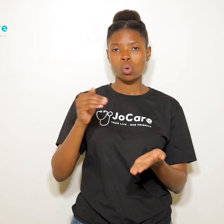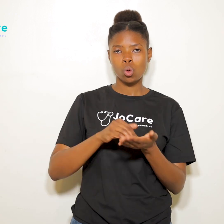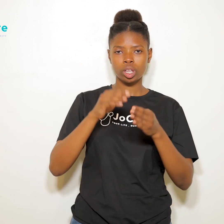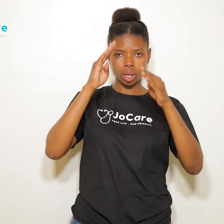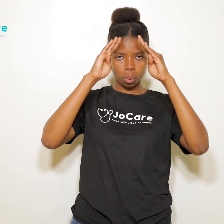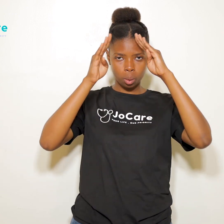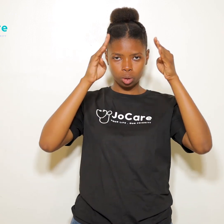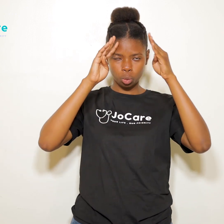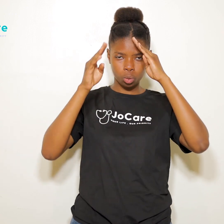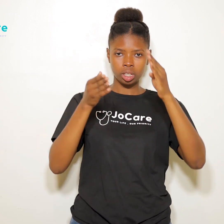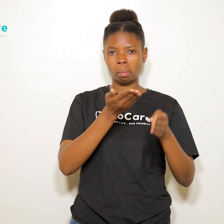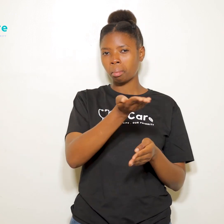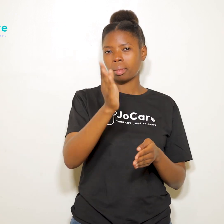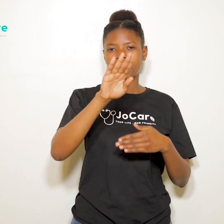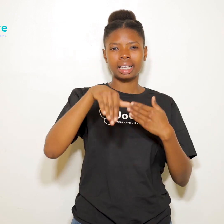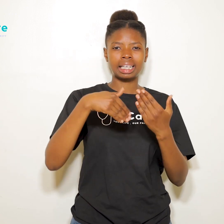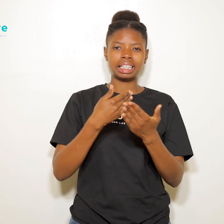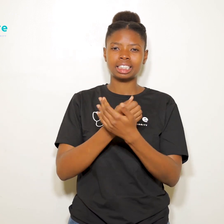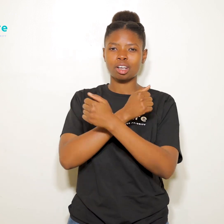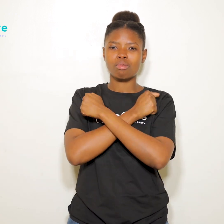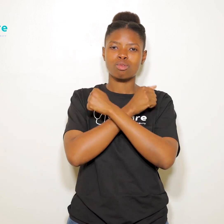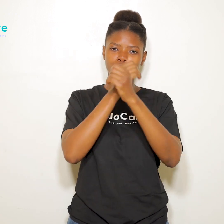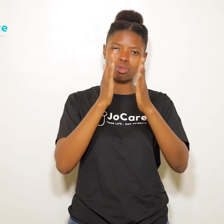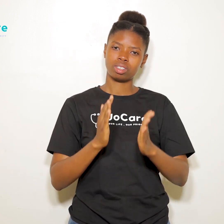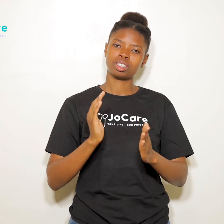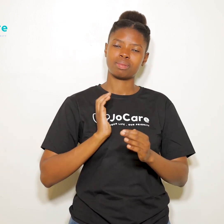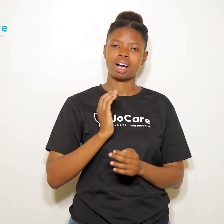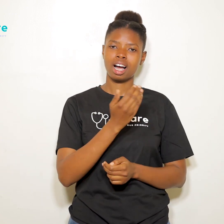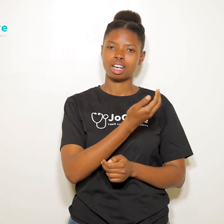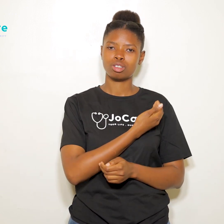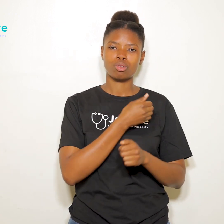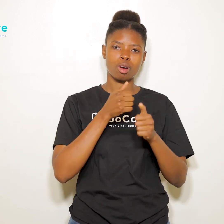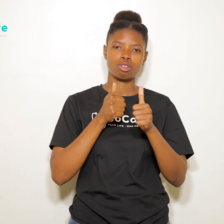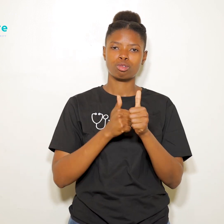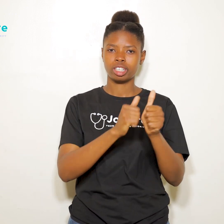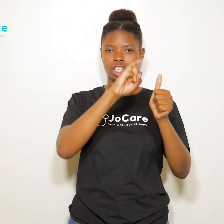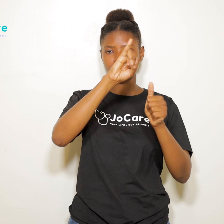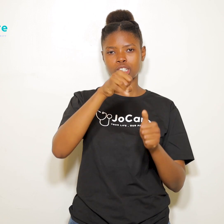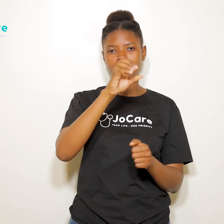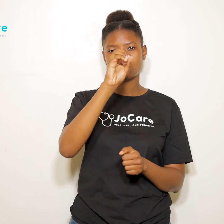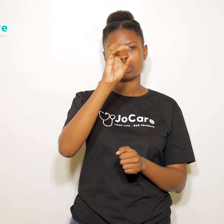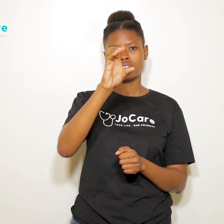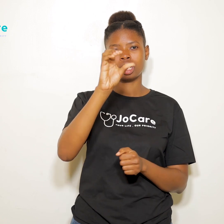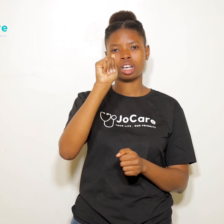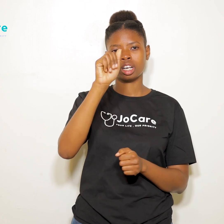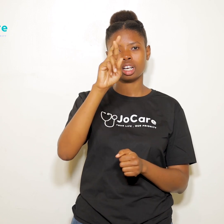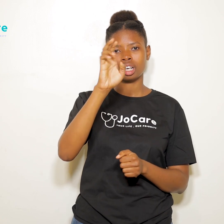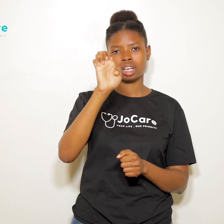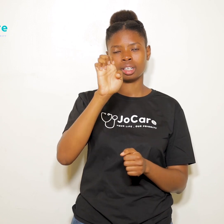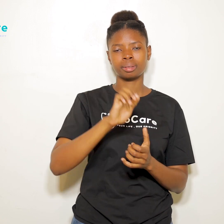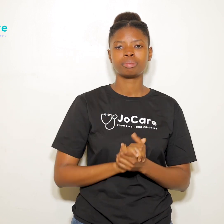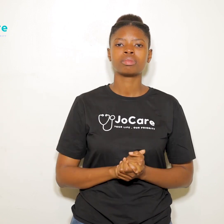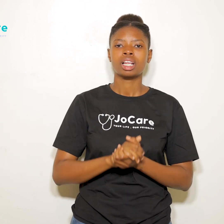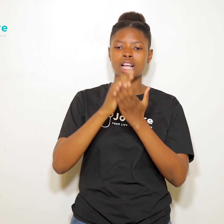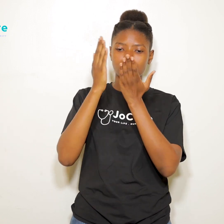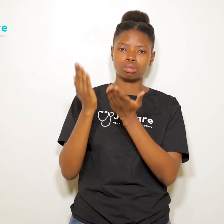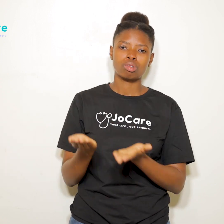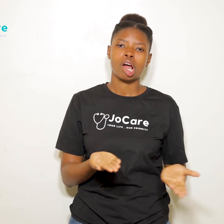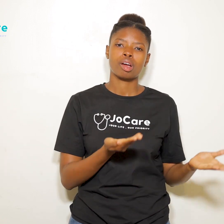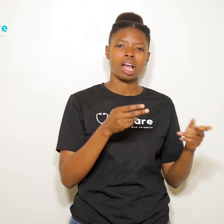twongeye kubasuhuza mwese abakunzi bacu bakurikira Jokeya, tubahaye ikaze aho